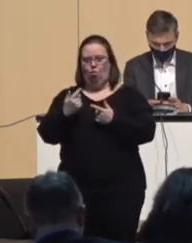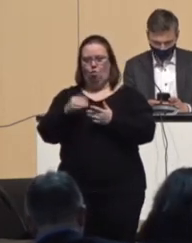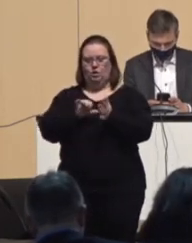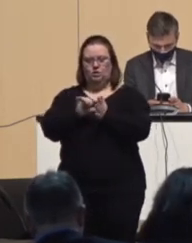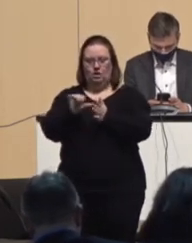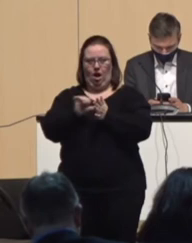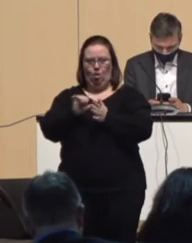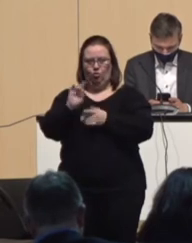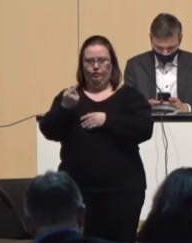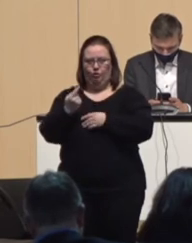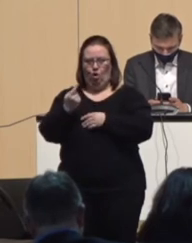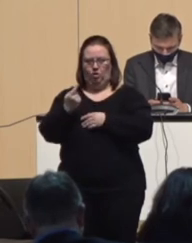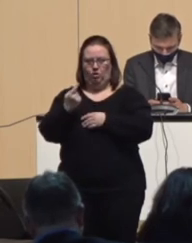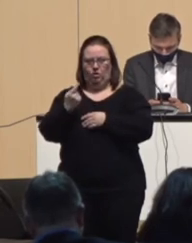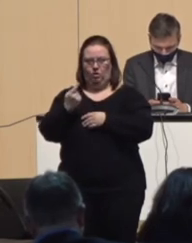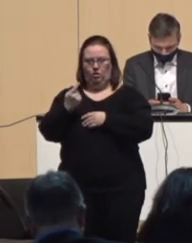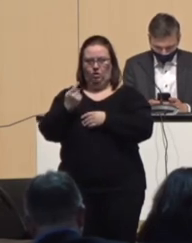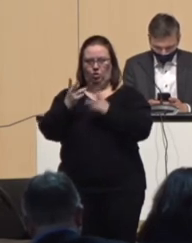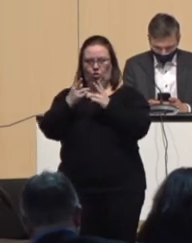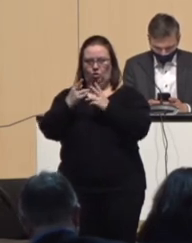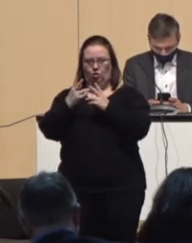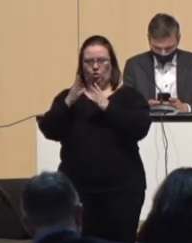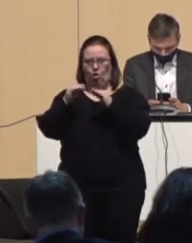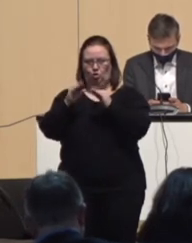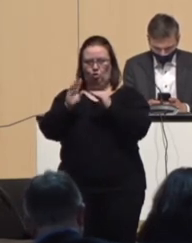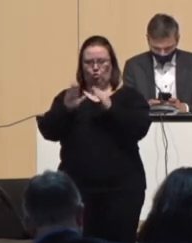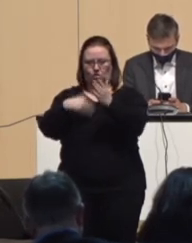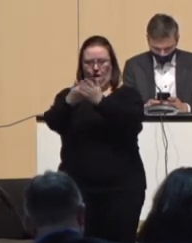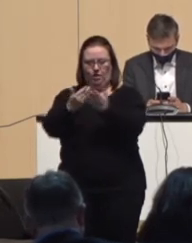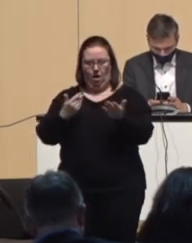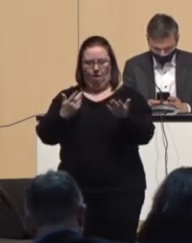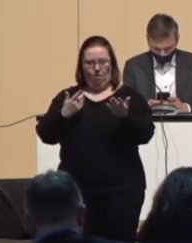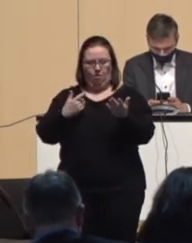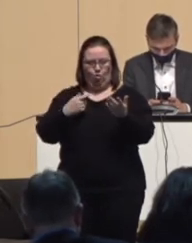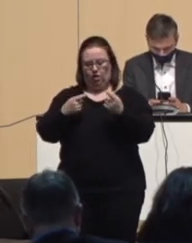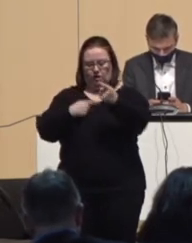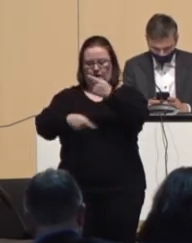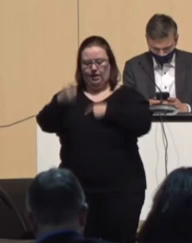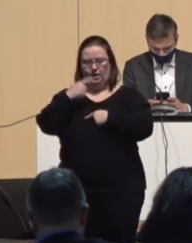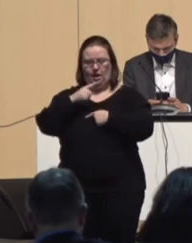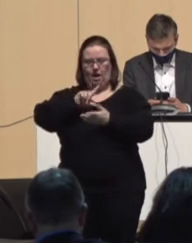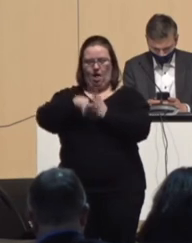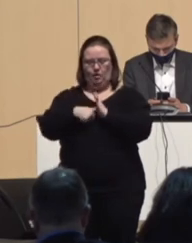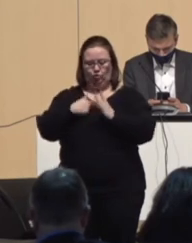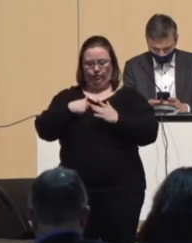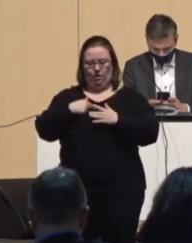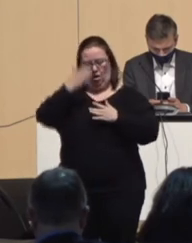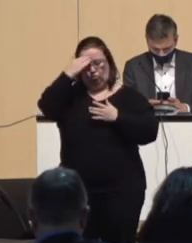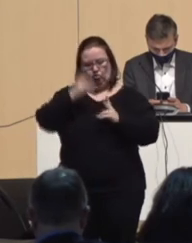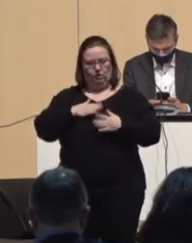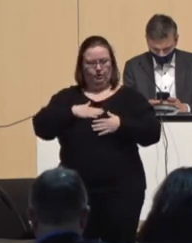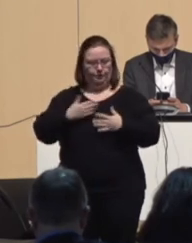Zahlung der Konzessionsabgabe als die Gegenleistung, die der Landeshauptstadt